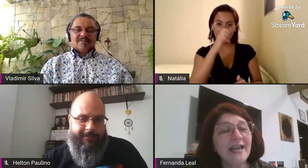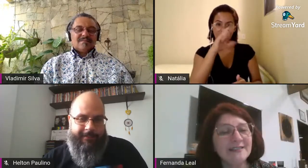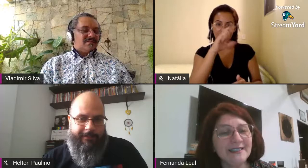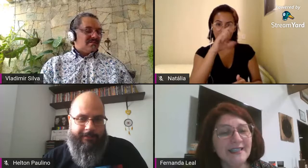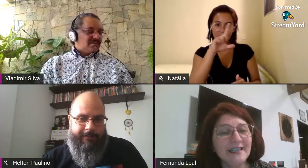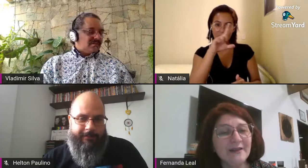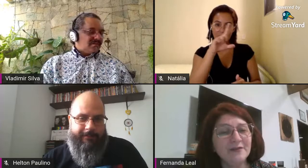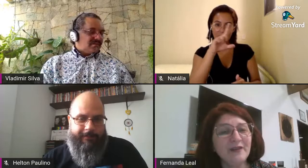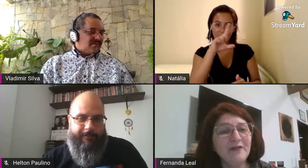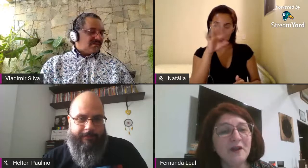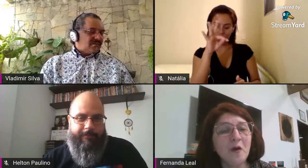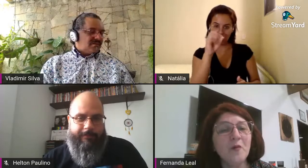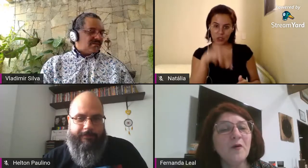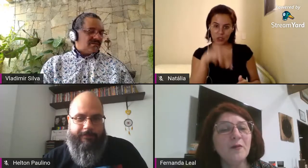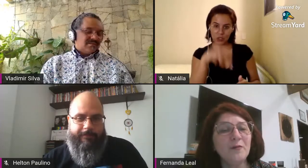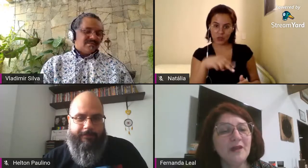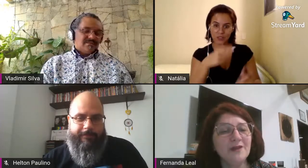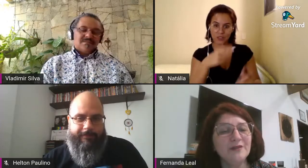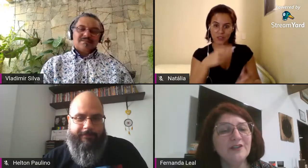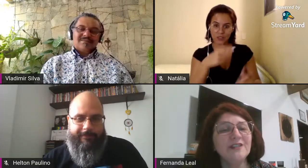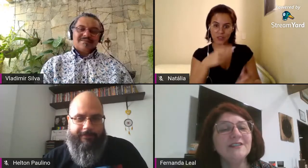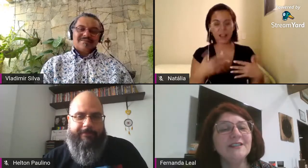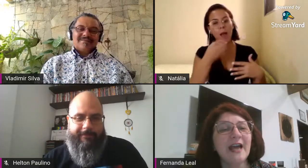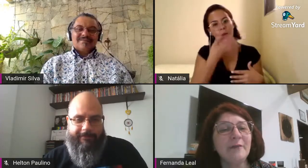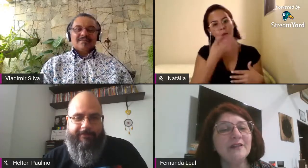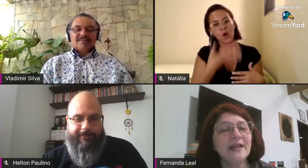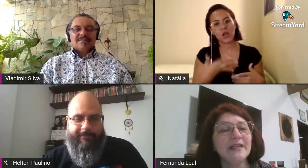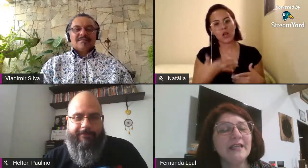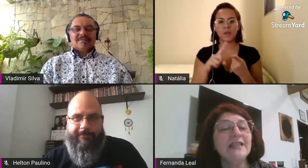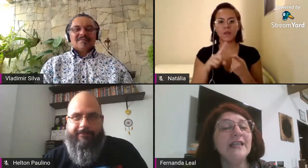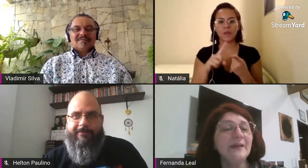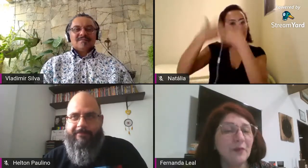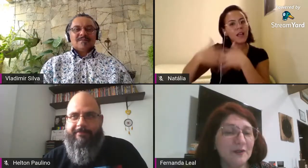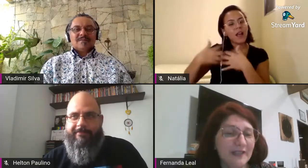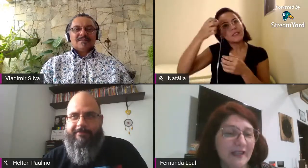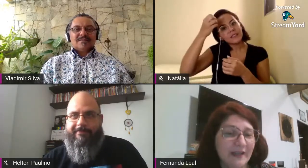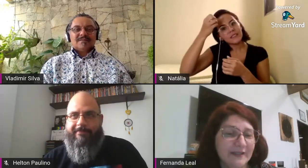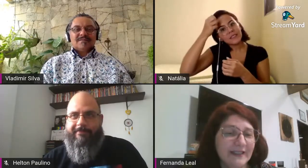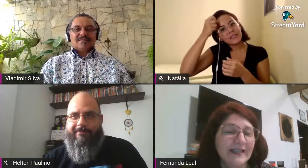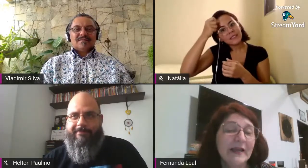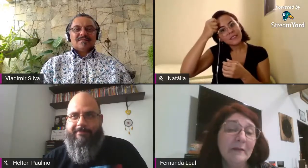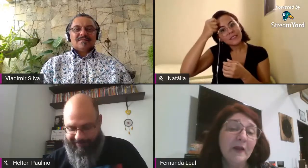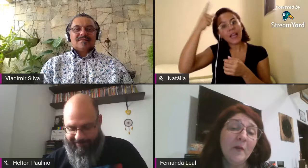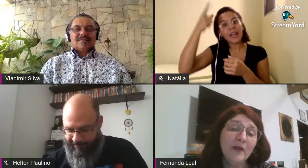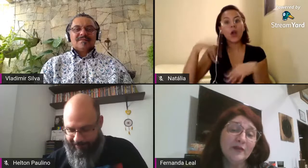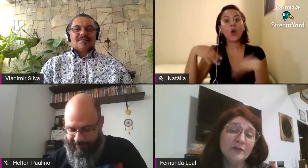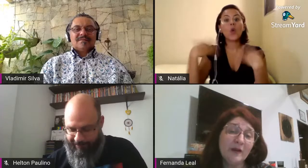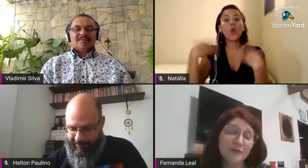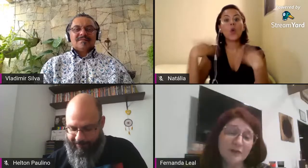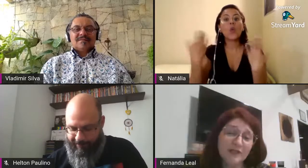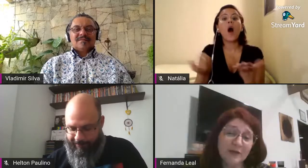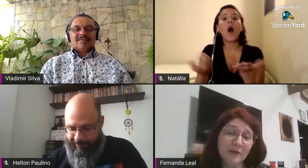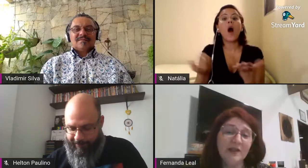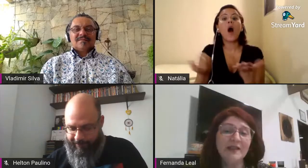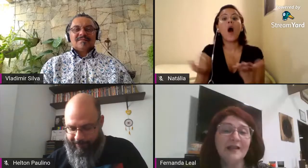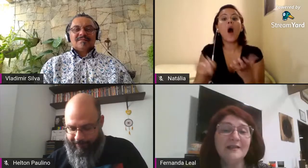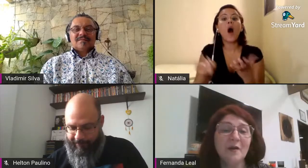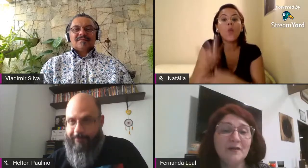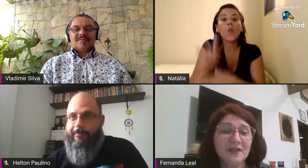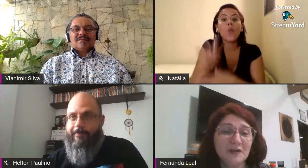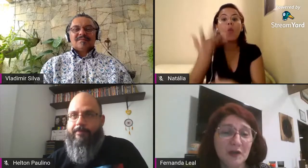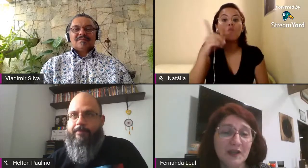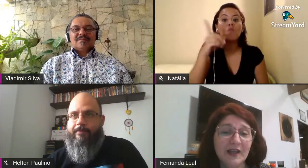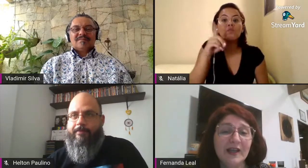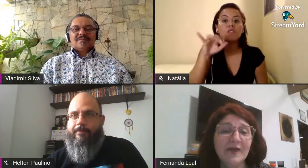em criar esse dia. Então, já fica como um compromisso da gente sentar e pensar que dia pode ser esse, pelo menos no âmbito do Centro de Humanidades